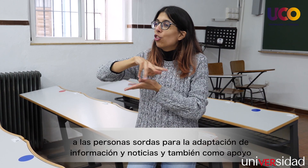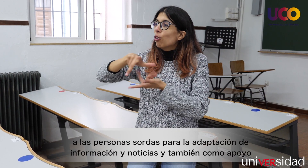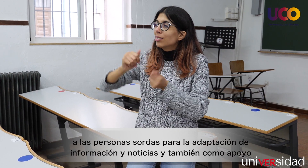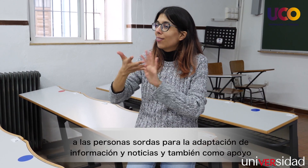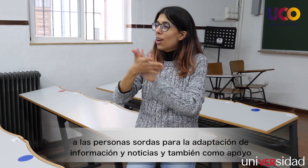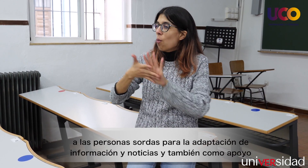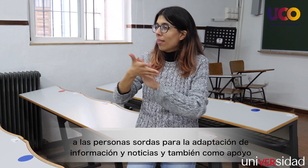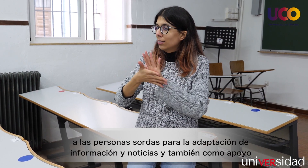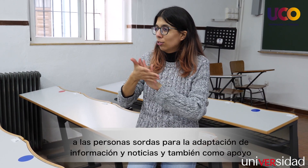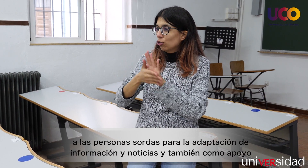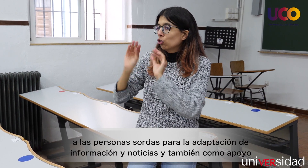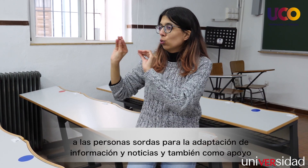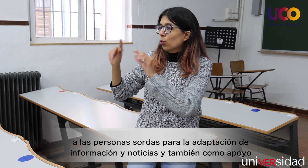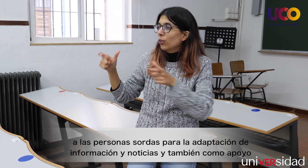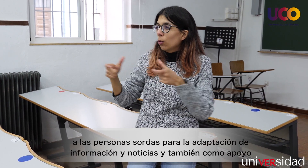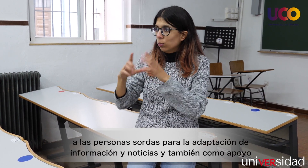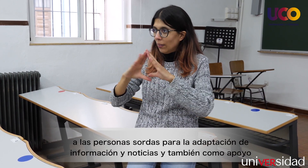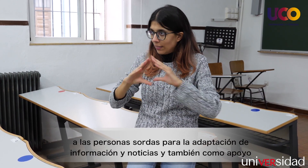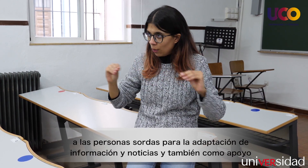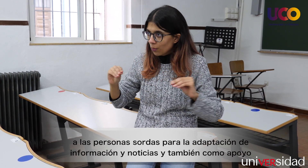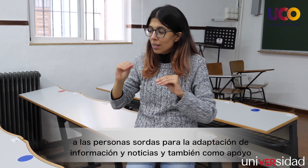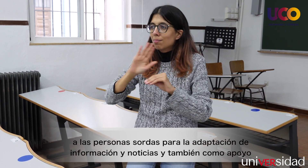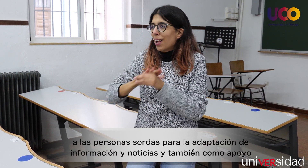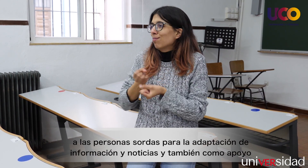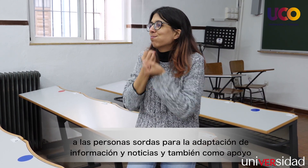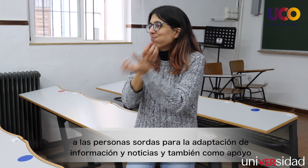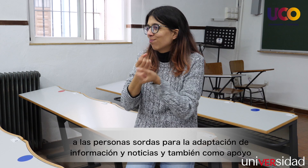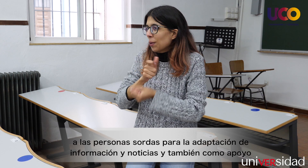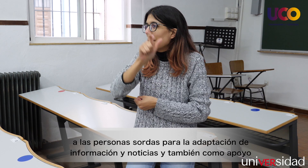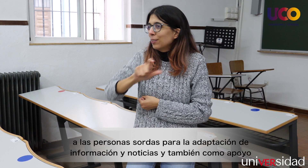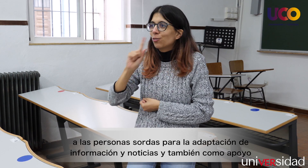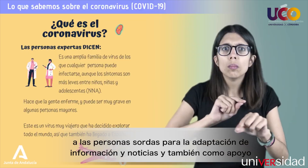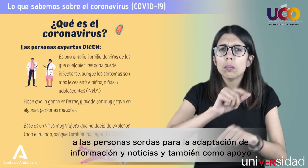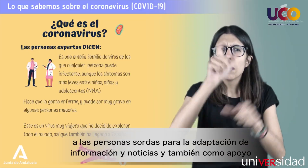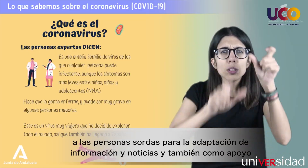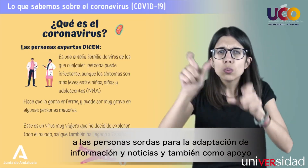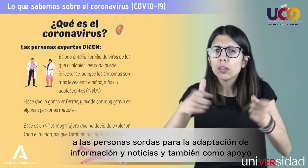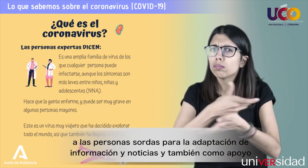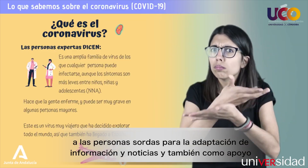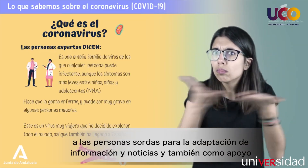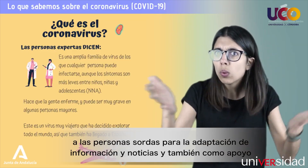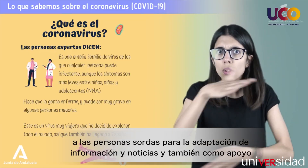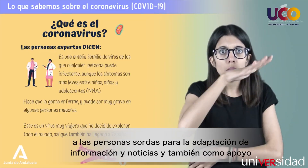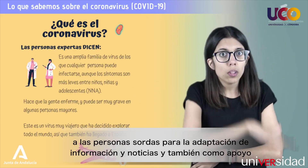las personas sordas para dar, bueno, lo que es la información, adaptación de noticias,